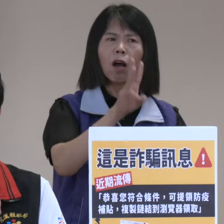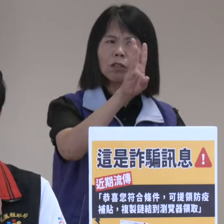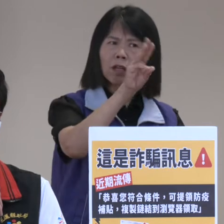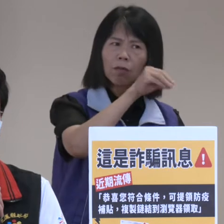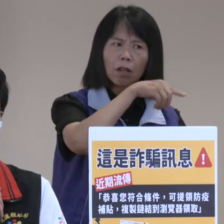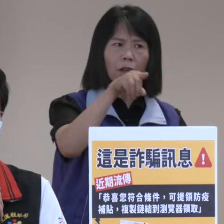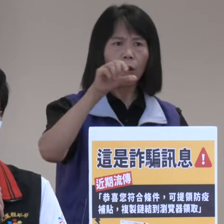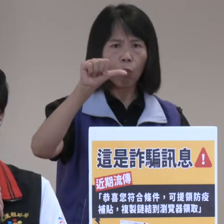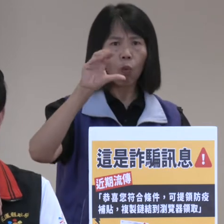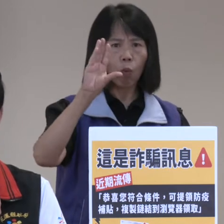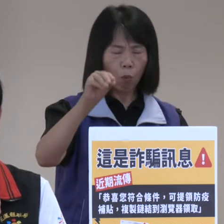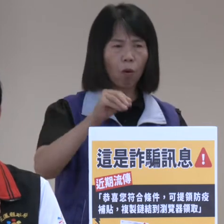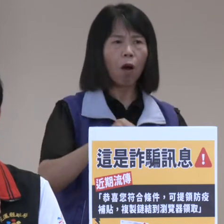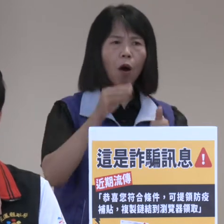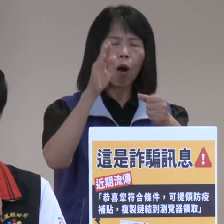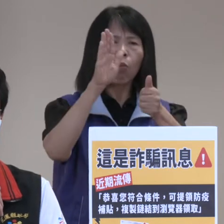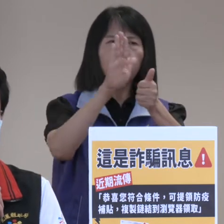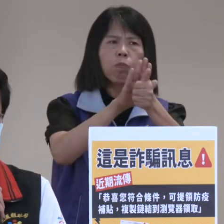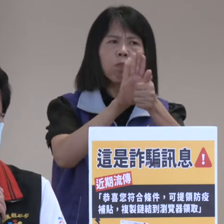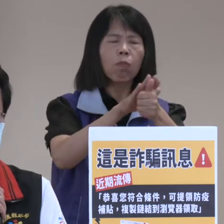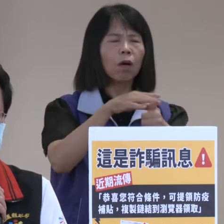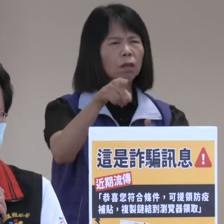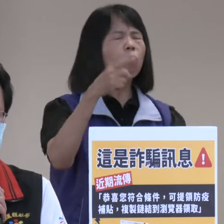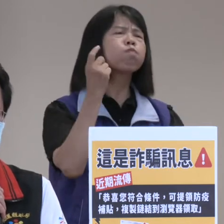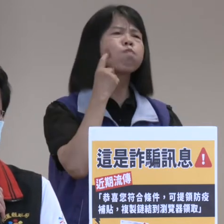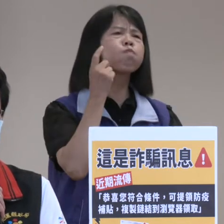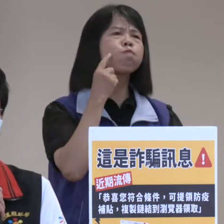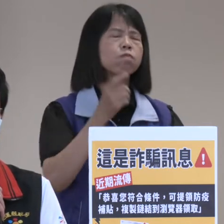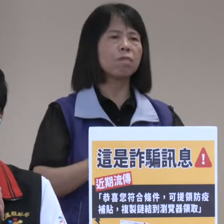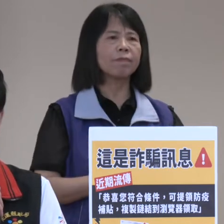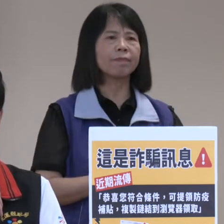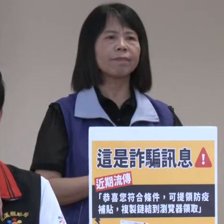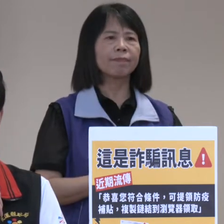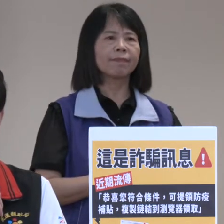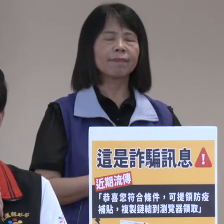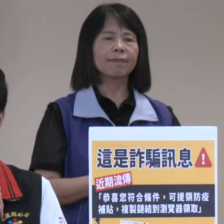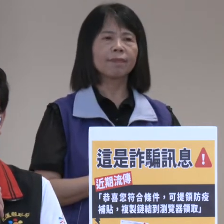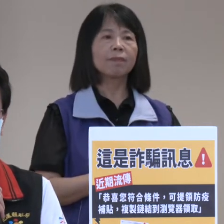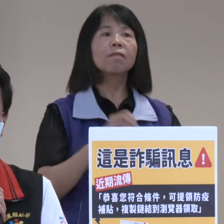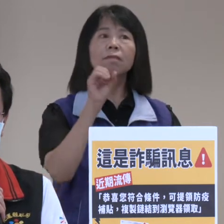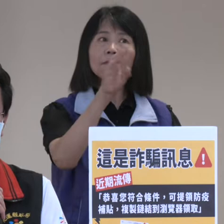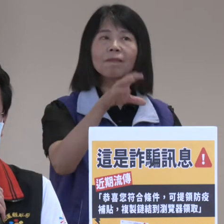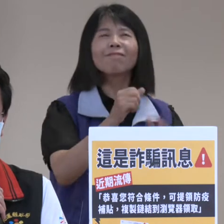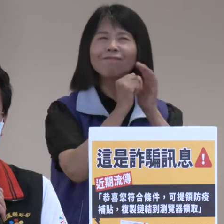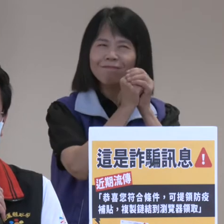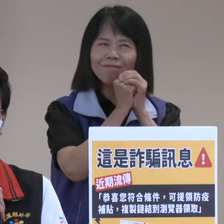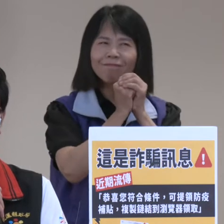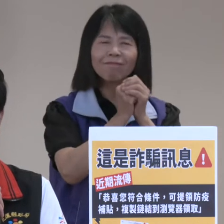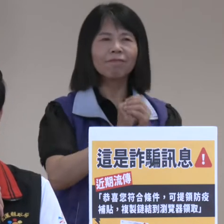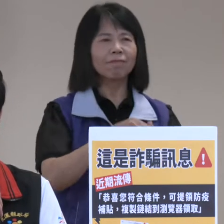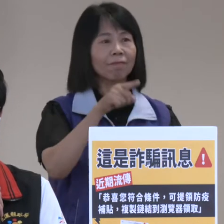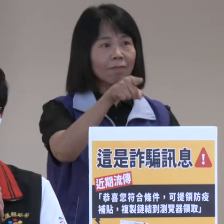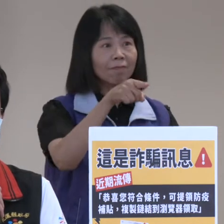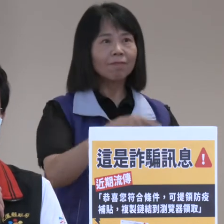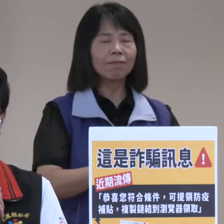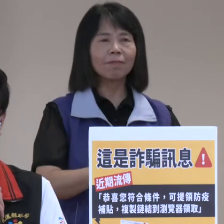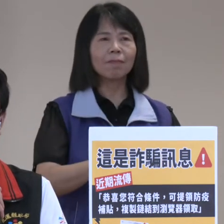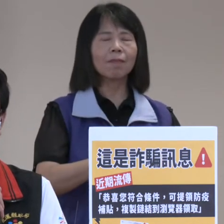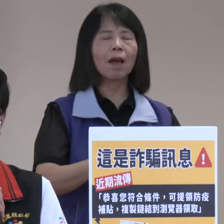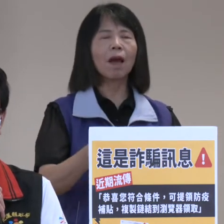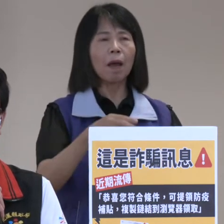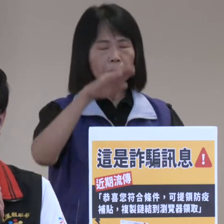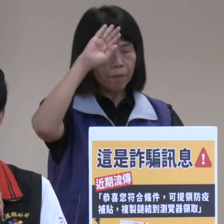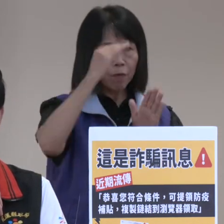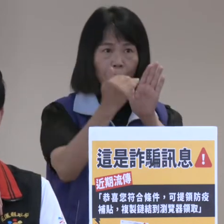3到5万元的补助金啊，这个是假讯息啊，然后来告诉你恭喜你可以提领防疫补